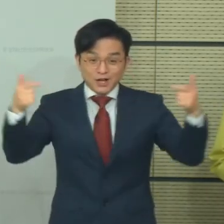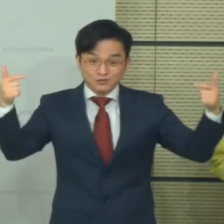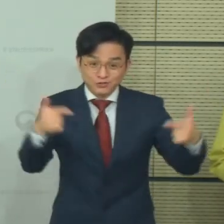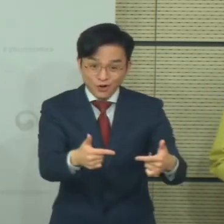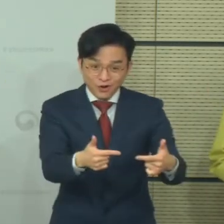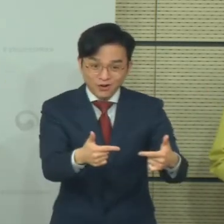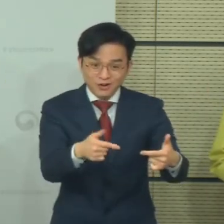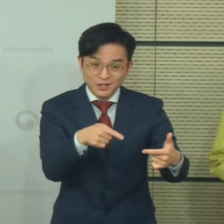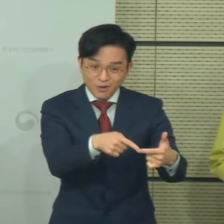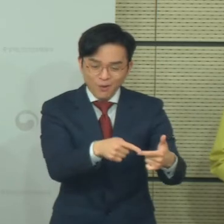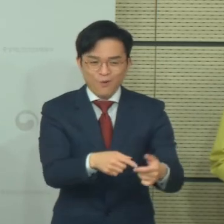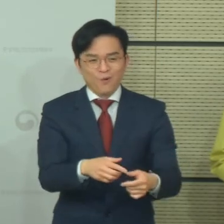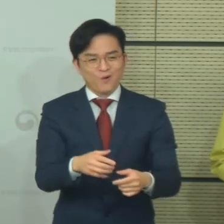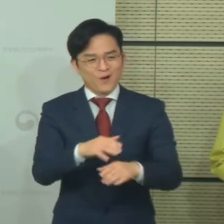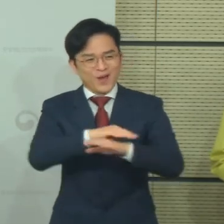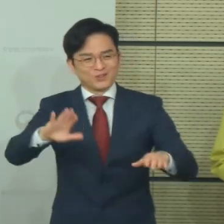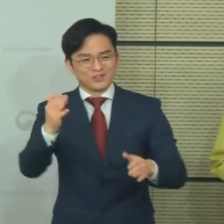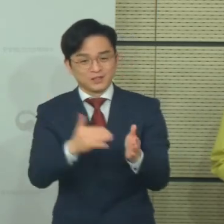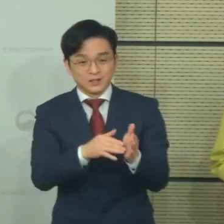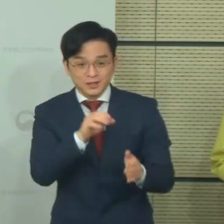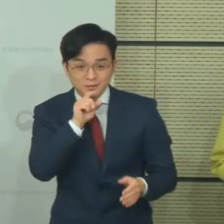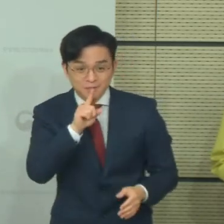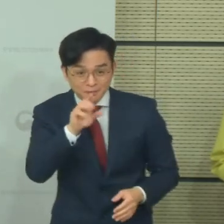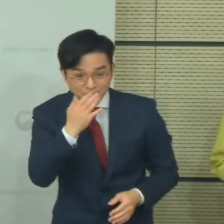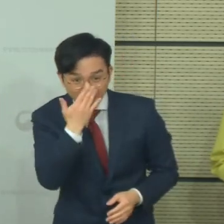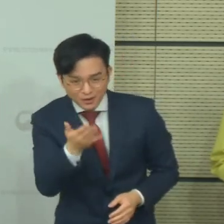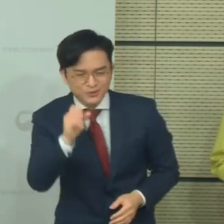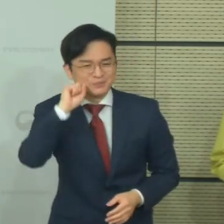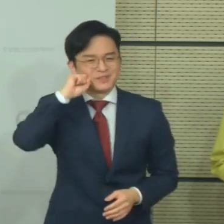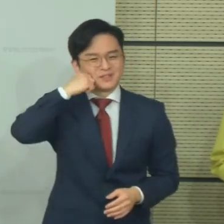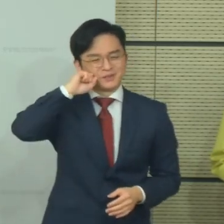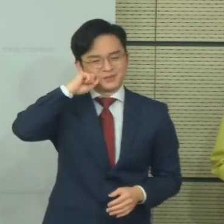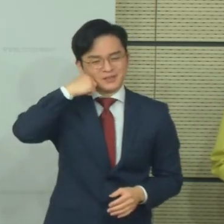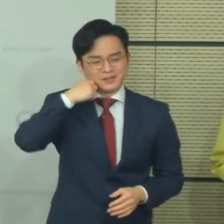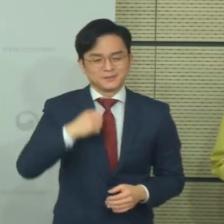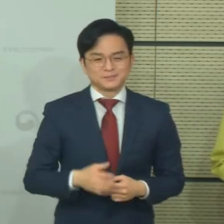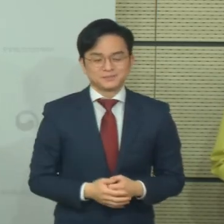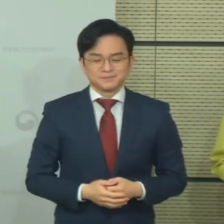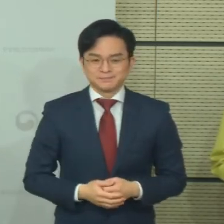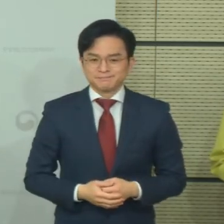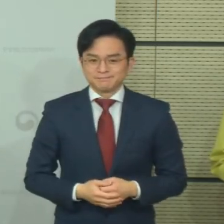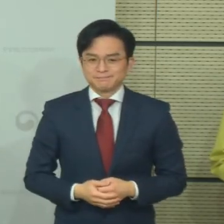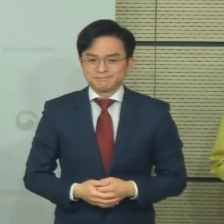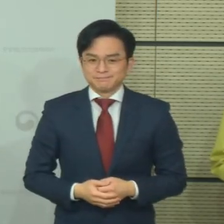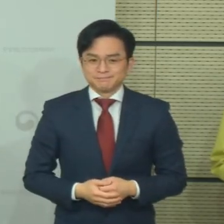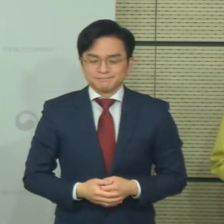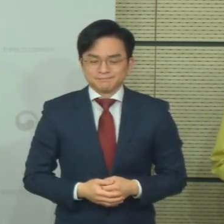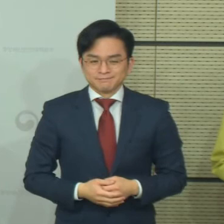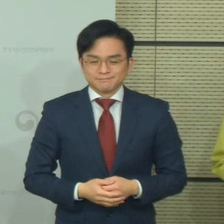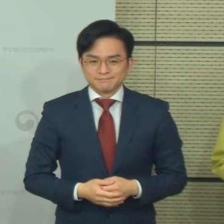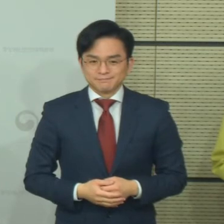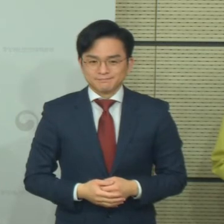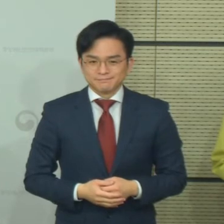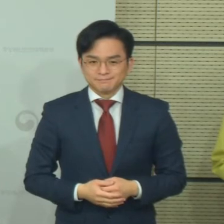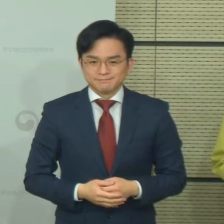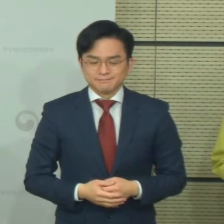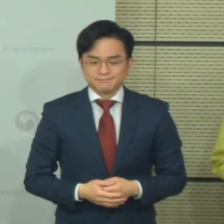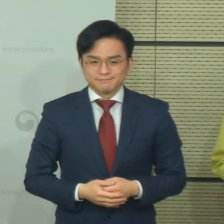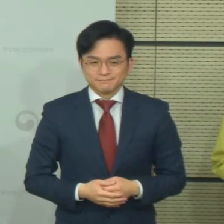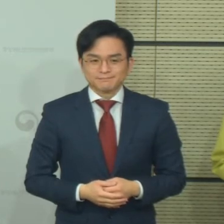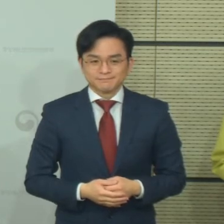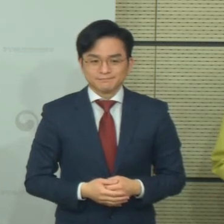큰 의미를 가지고 있지는 않습니다. 보통 방대본과 저희가 함께 논의하면서 전체 경향을 해석할 때는 확진